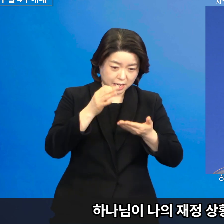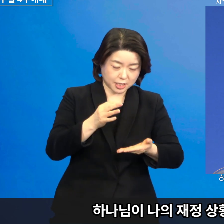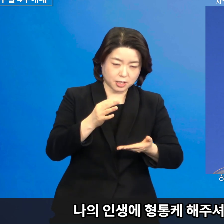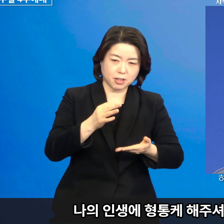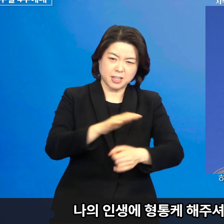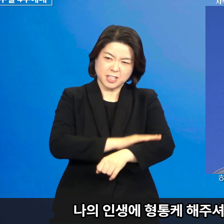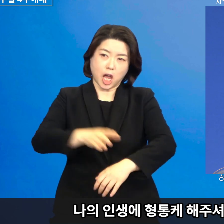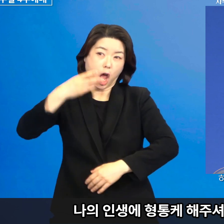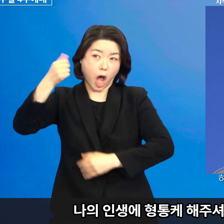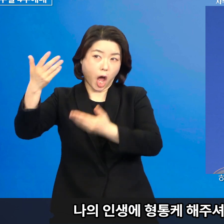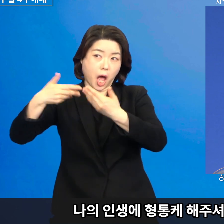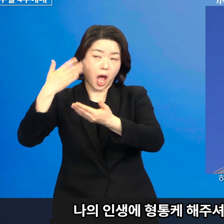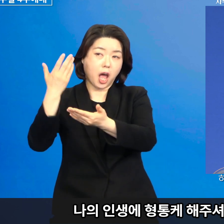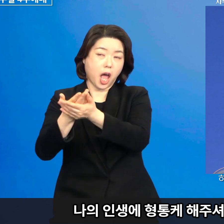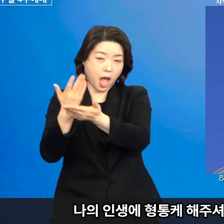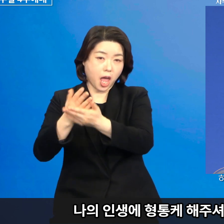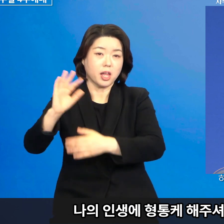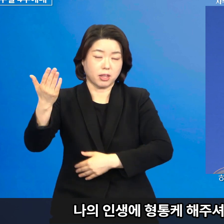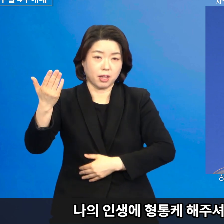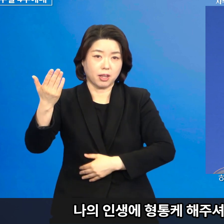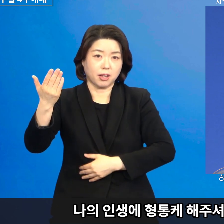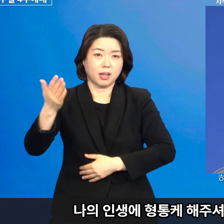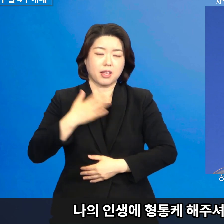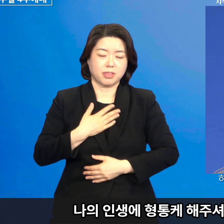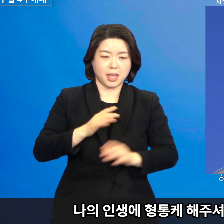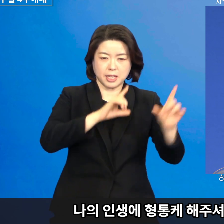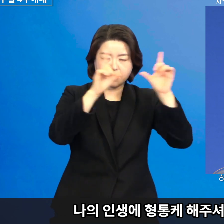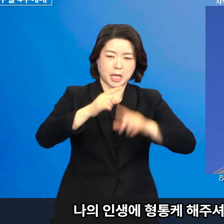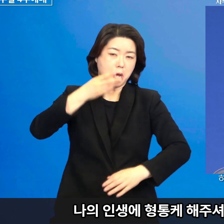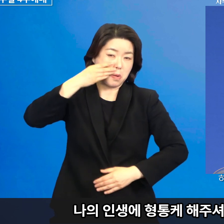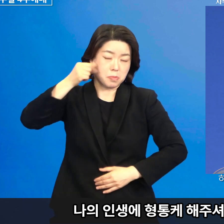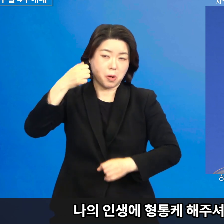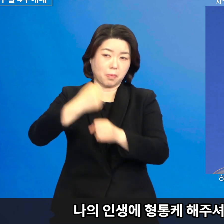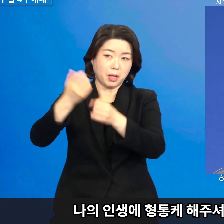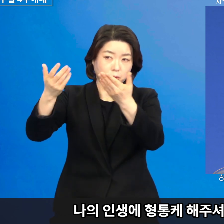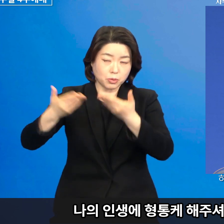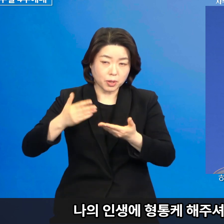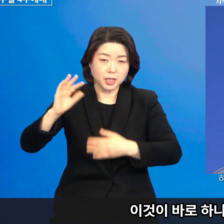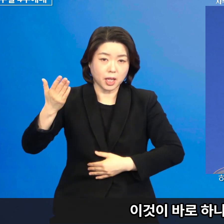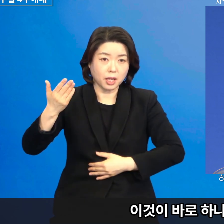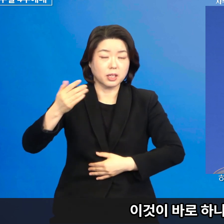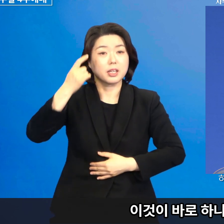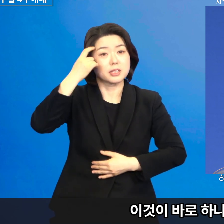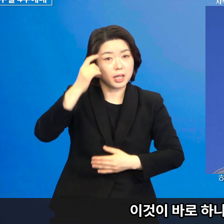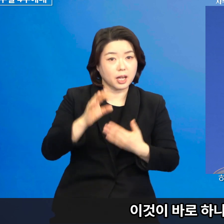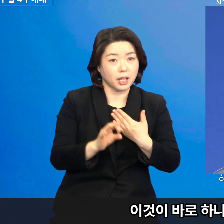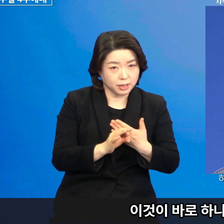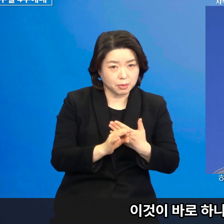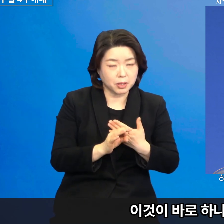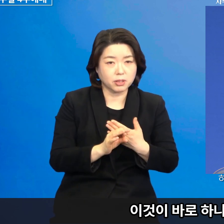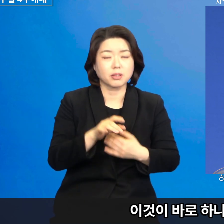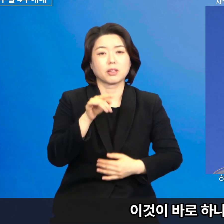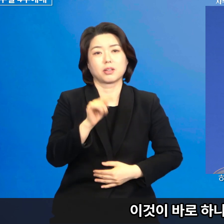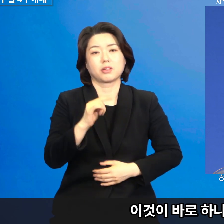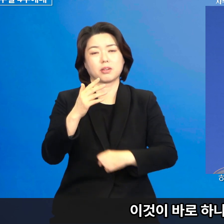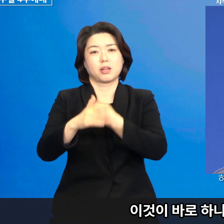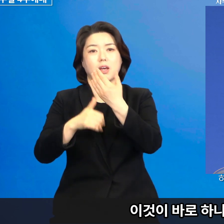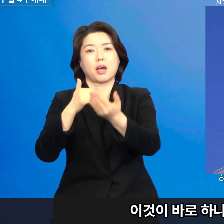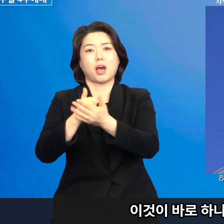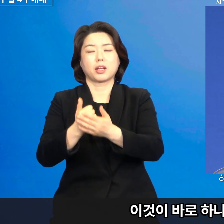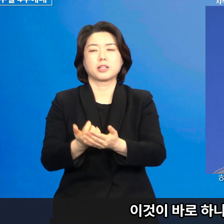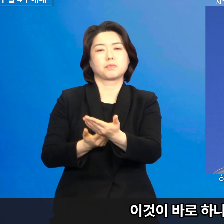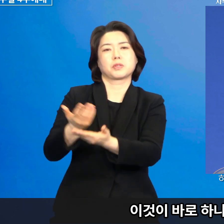풀어주셔야 되고 나의 인생에 형통케 주셔야만 해라고 생각한다면 이것이 바로